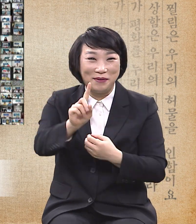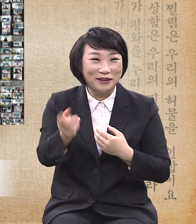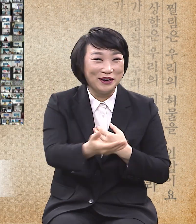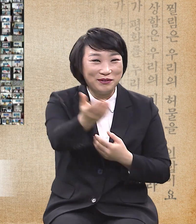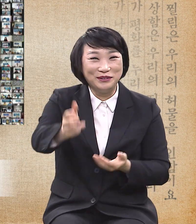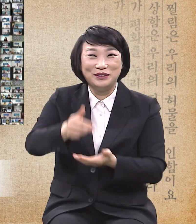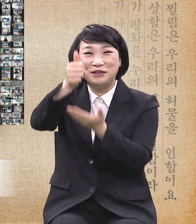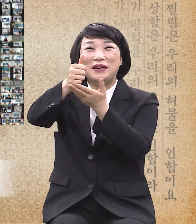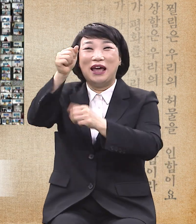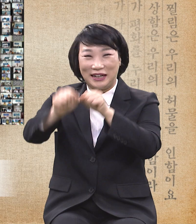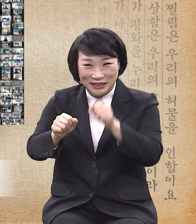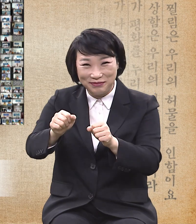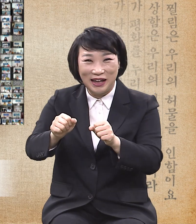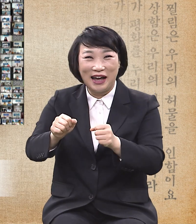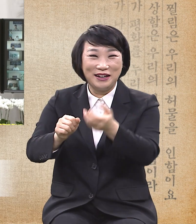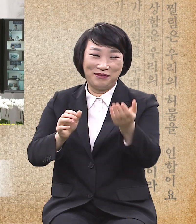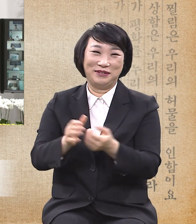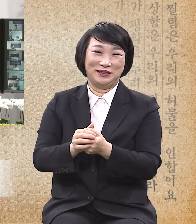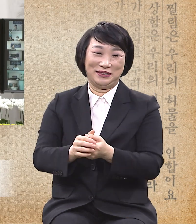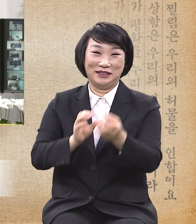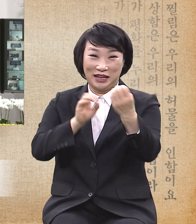하셨습니다. 주님이 하셨습니다.